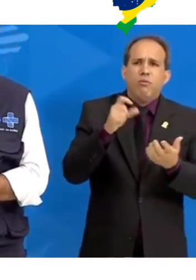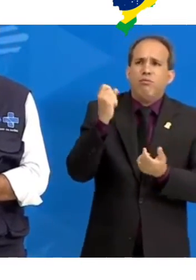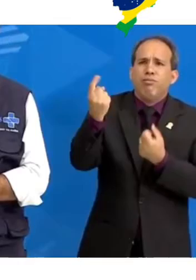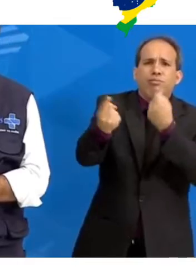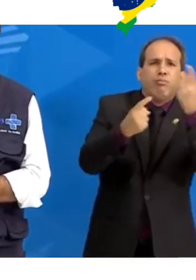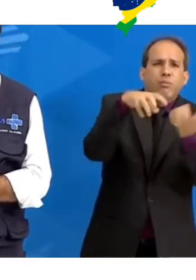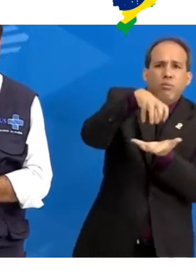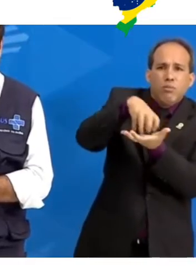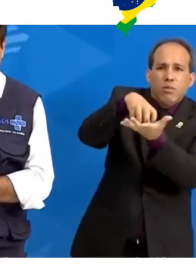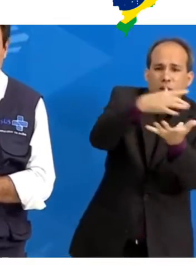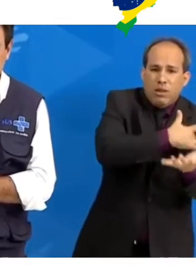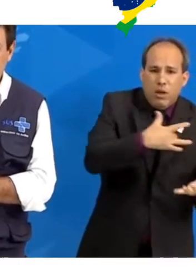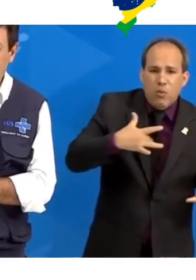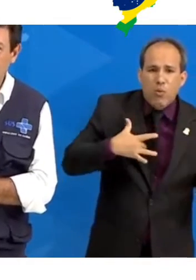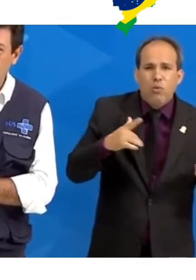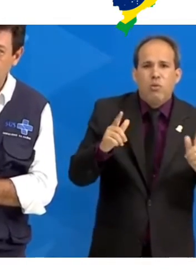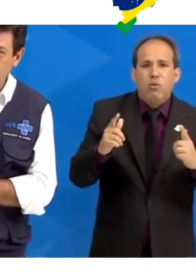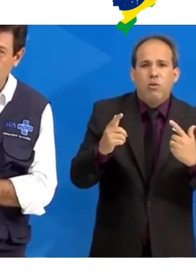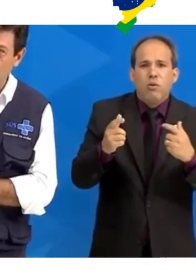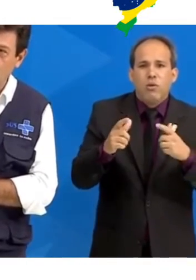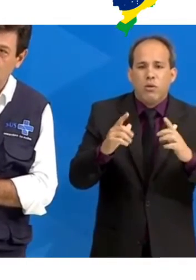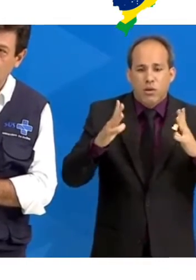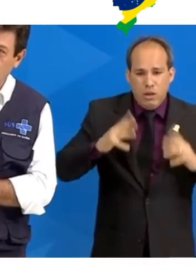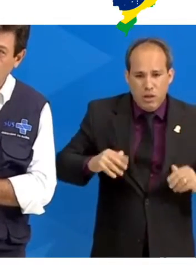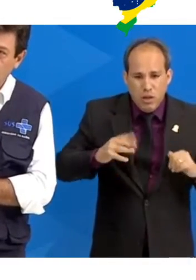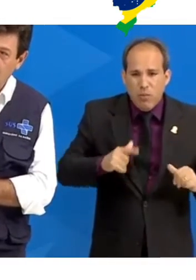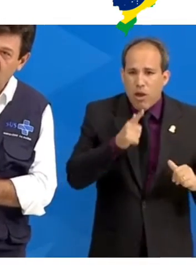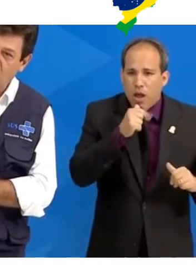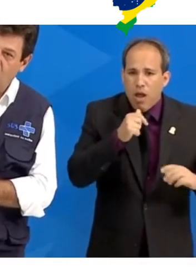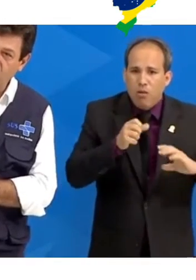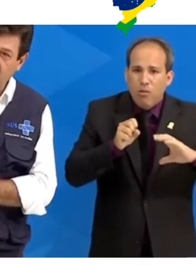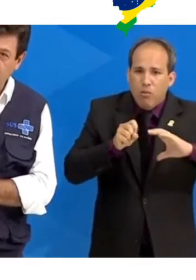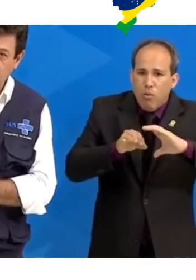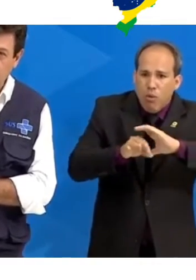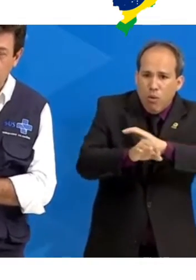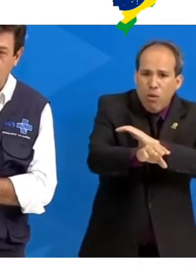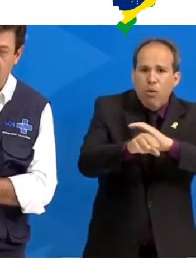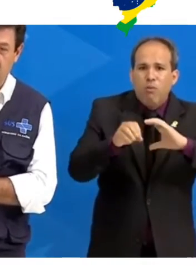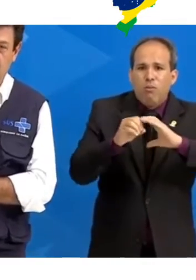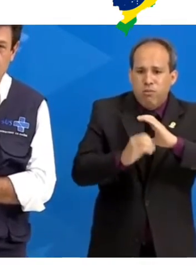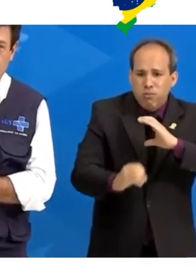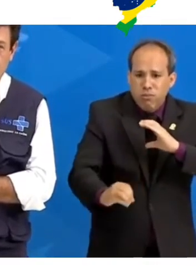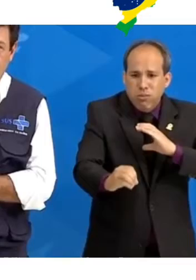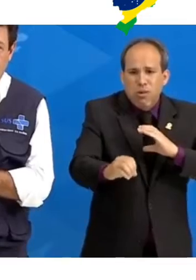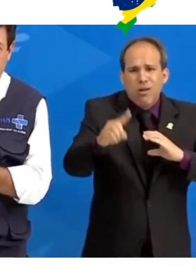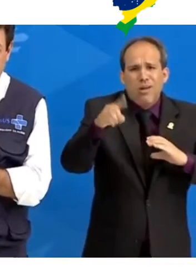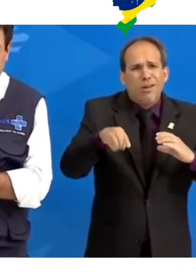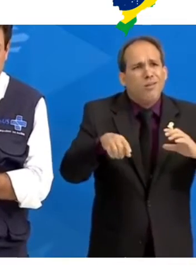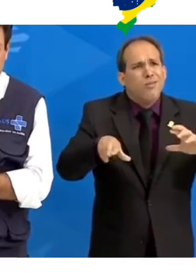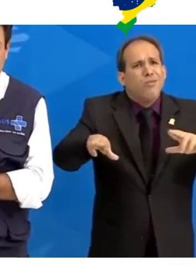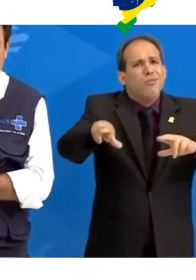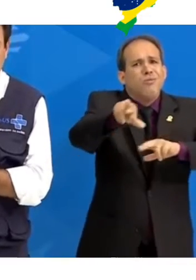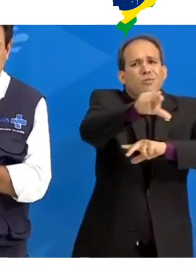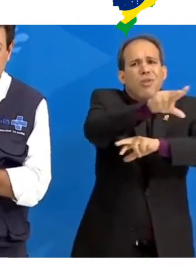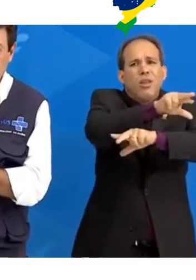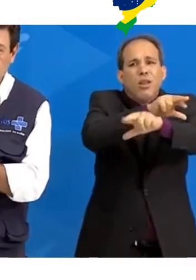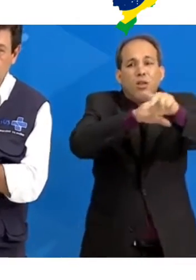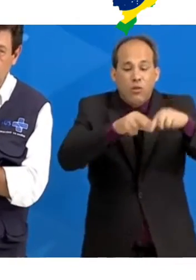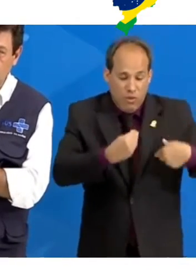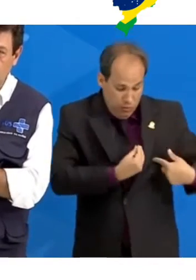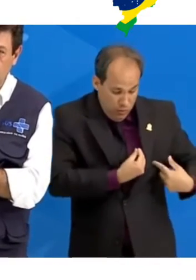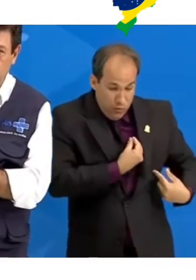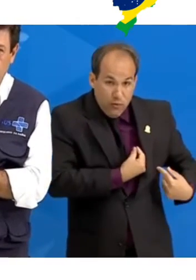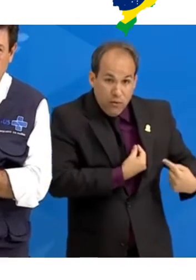de manutenção de água, de esgoto, e é um contexto enorme. A vida não